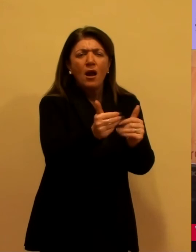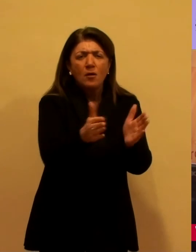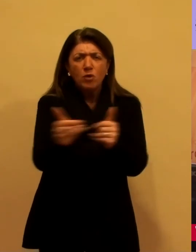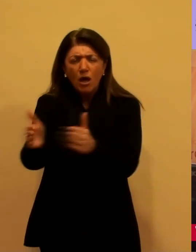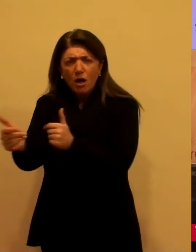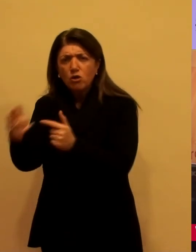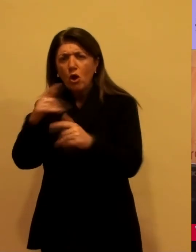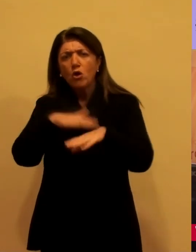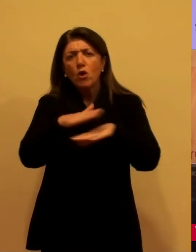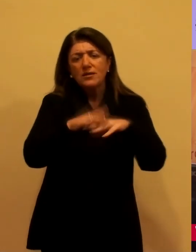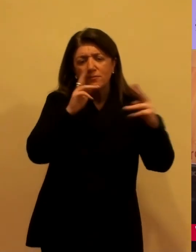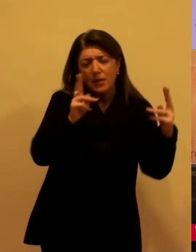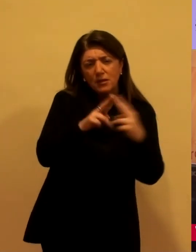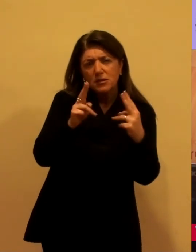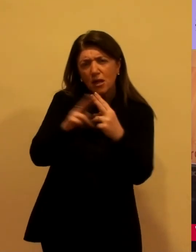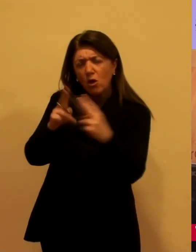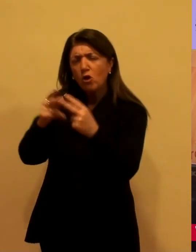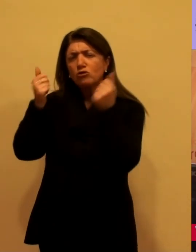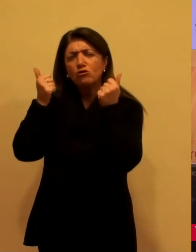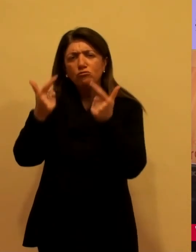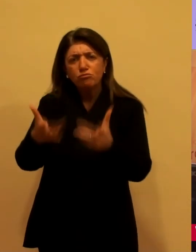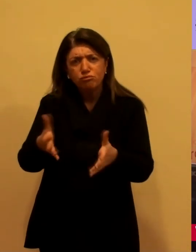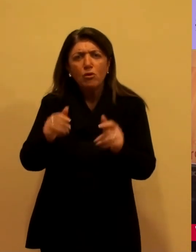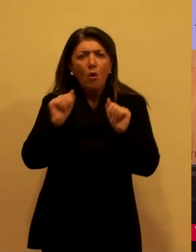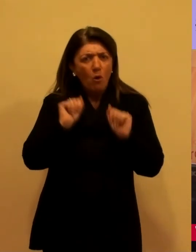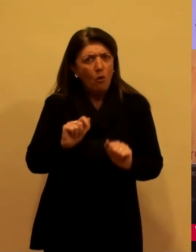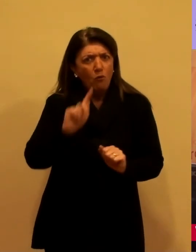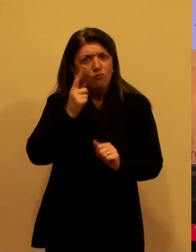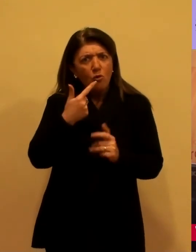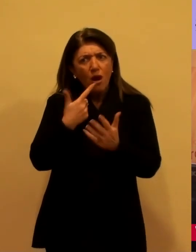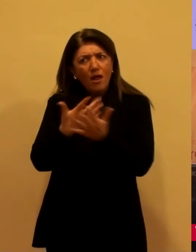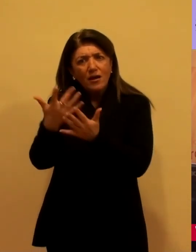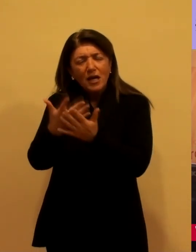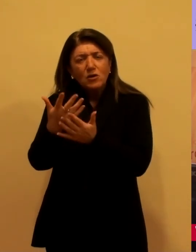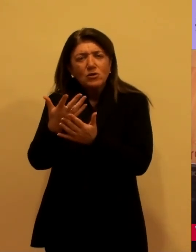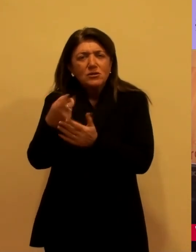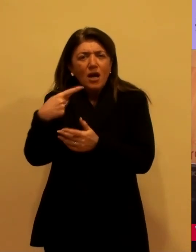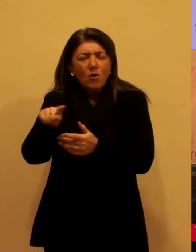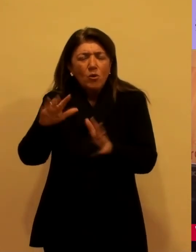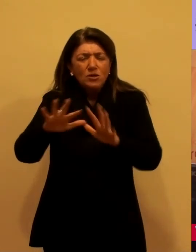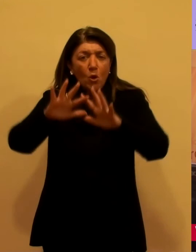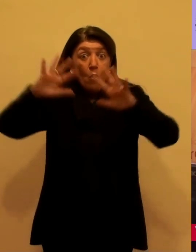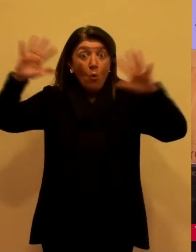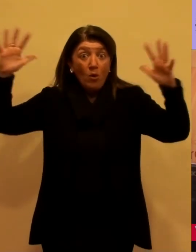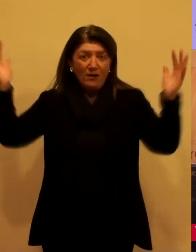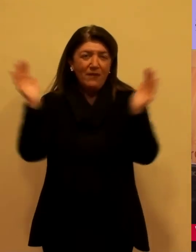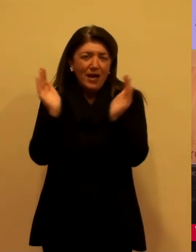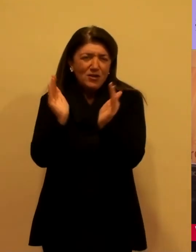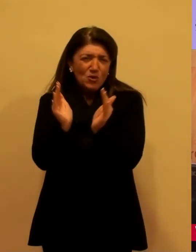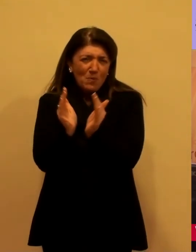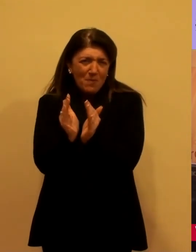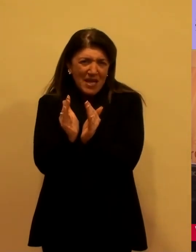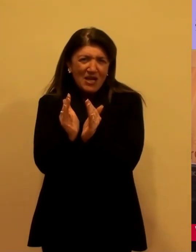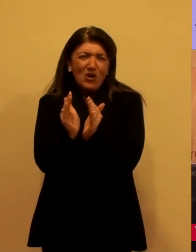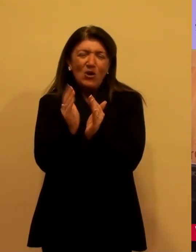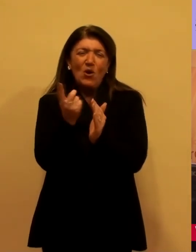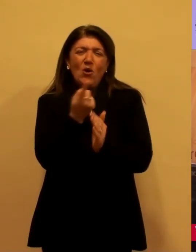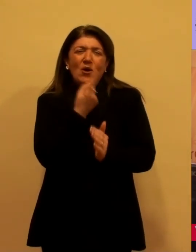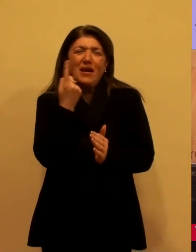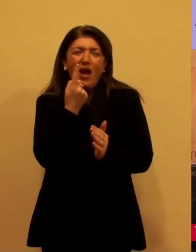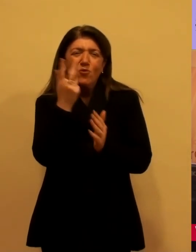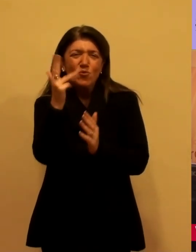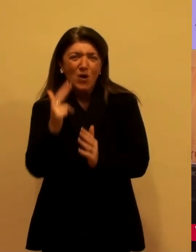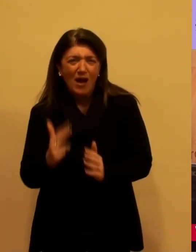esperienze di incontro. Vuoi raccontarci questo micro universo artistico e naturale? Sì, mi piace